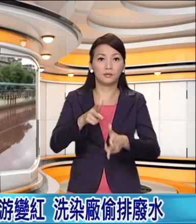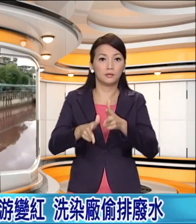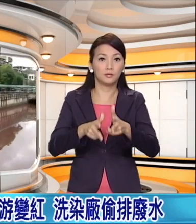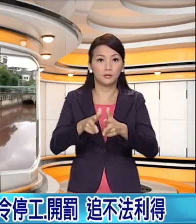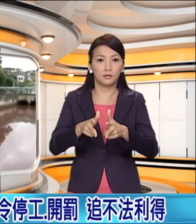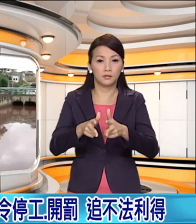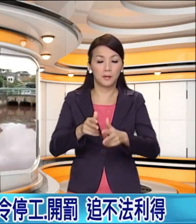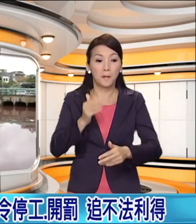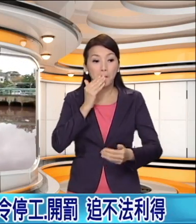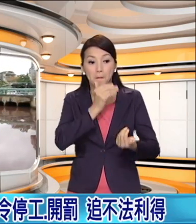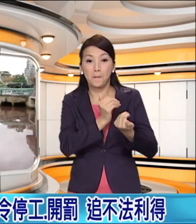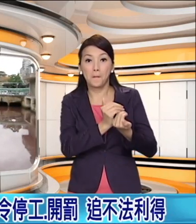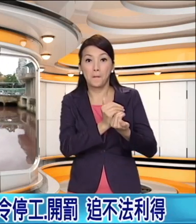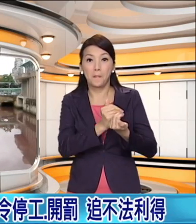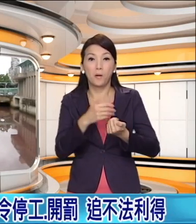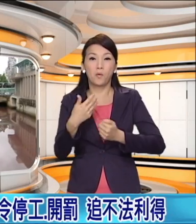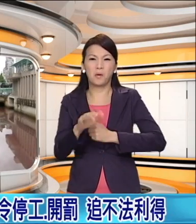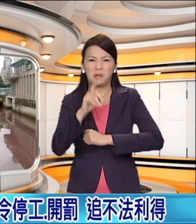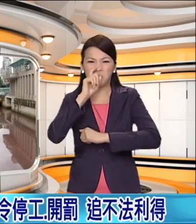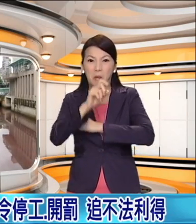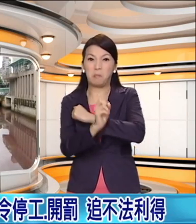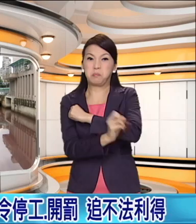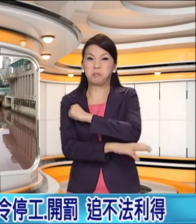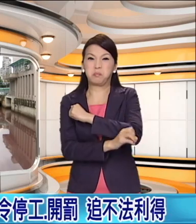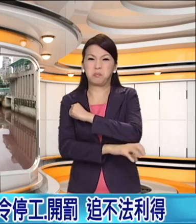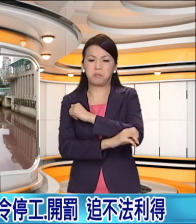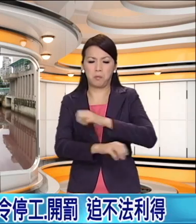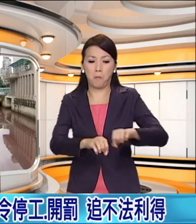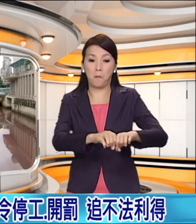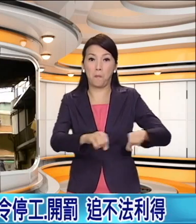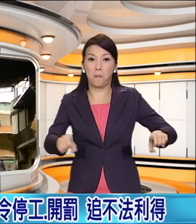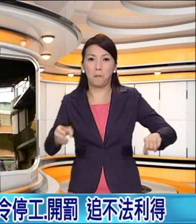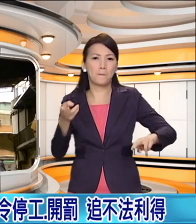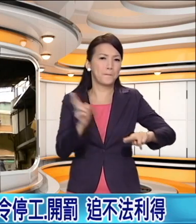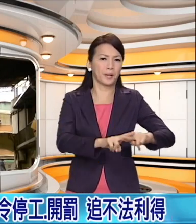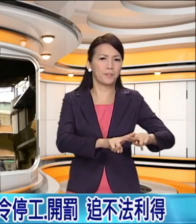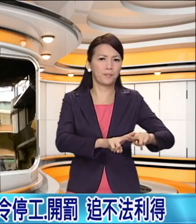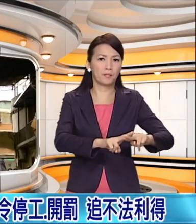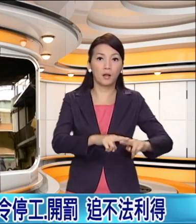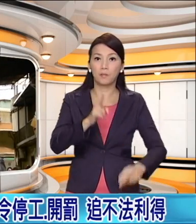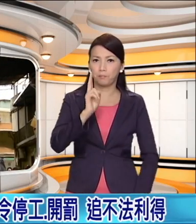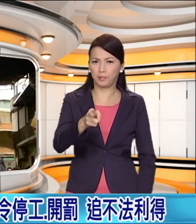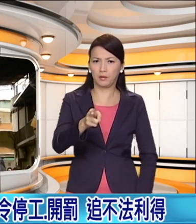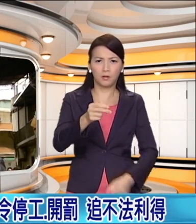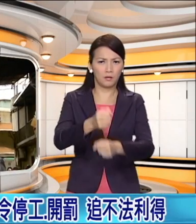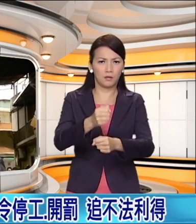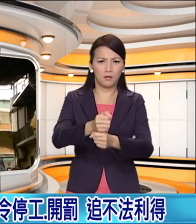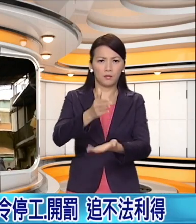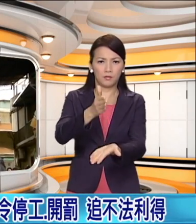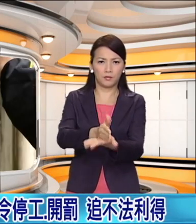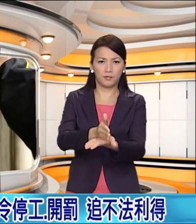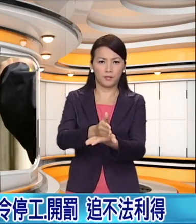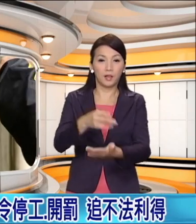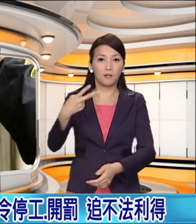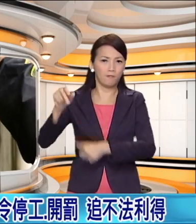工，并且开罚了60万元，还要进一步追讨业者的不法利